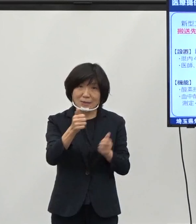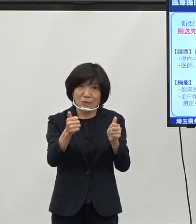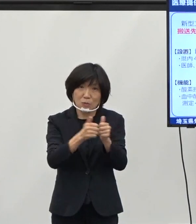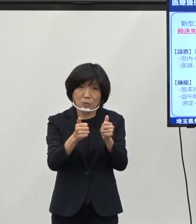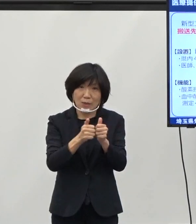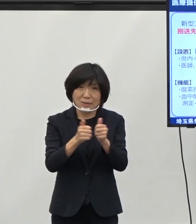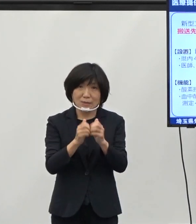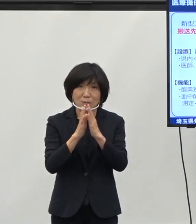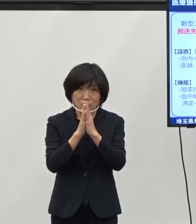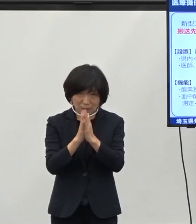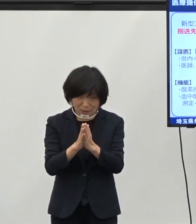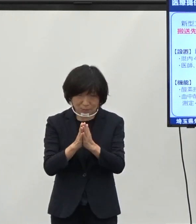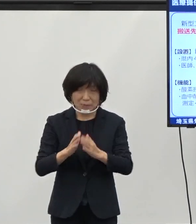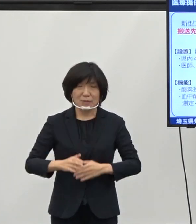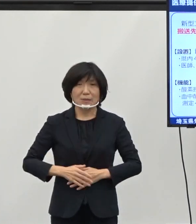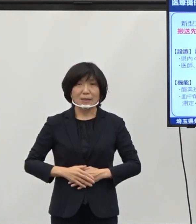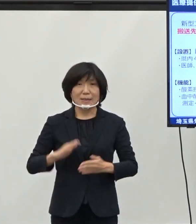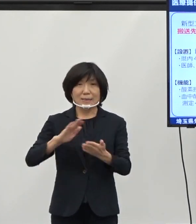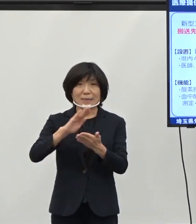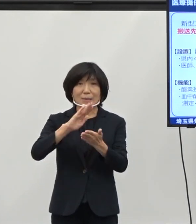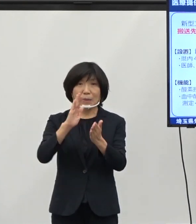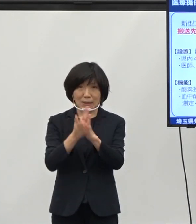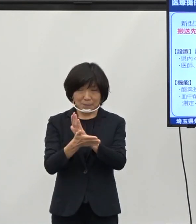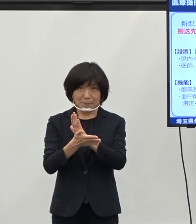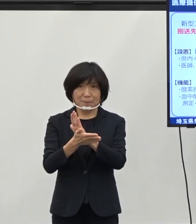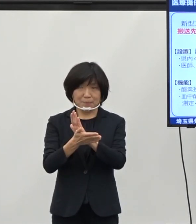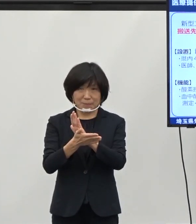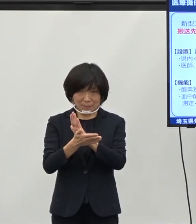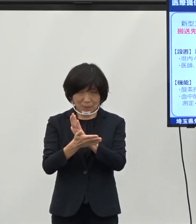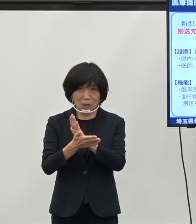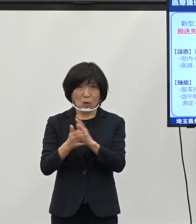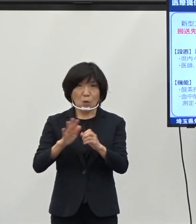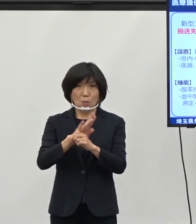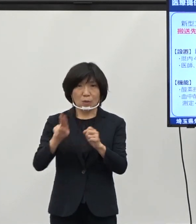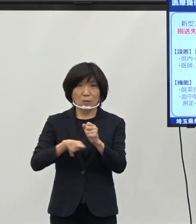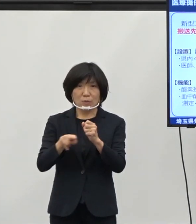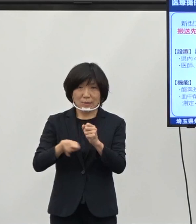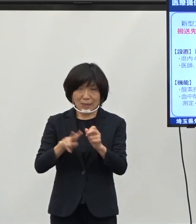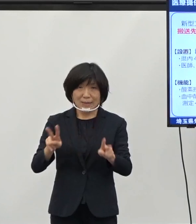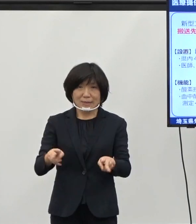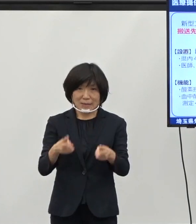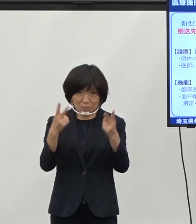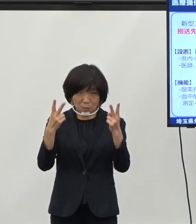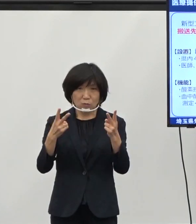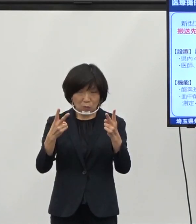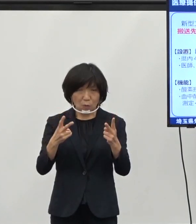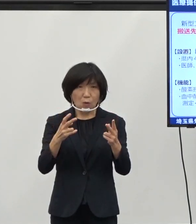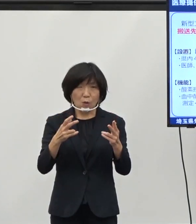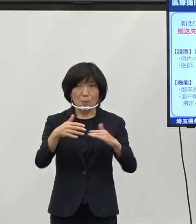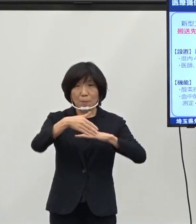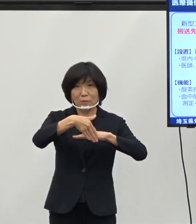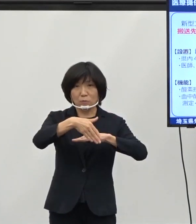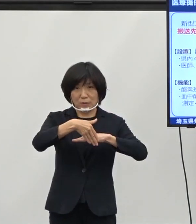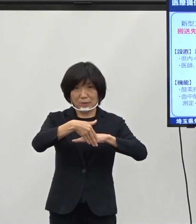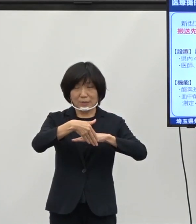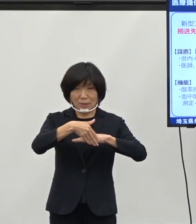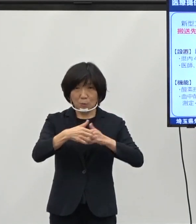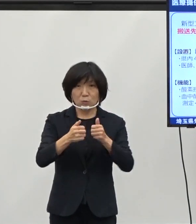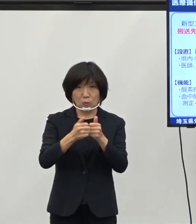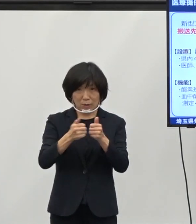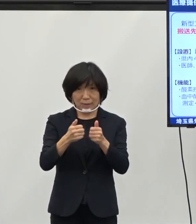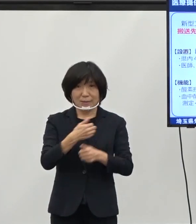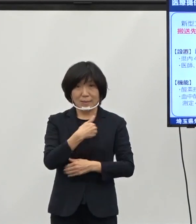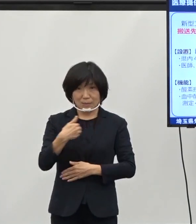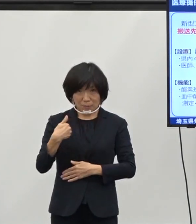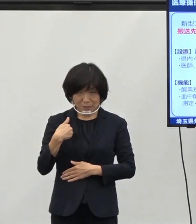談をいただきたいし、また埼玉県の新型コロナウイルスワクチン専門相談窓口でも相談を受けています。そして